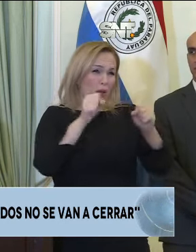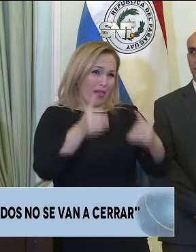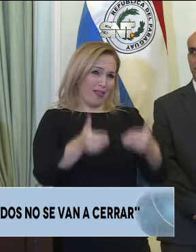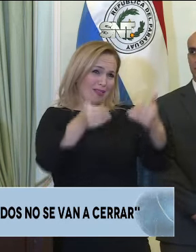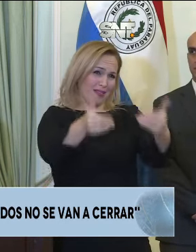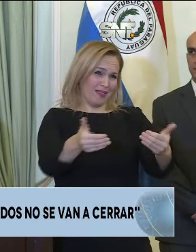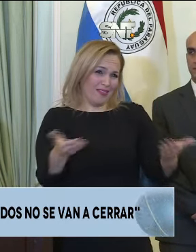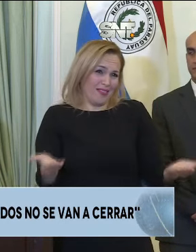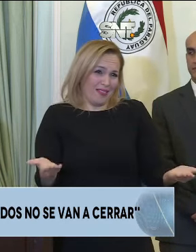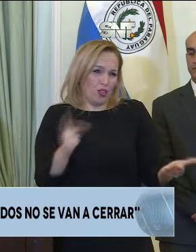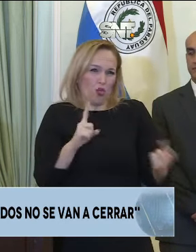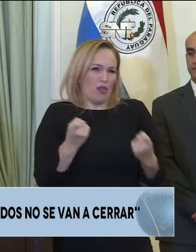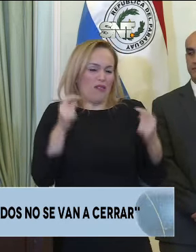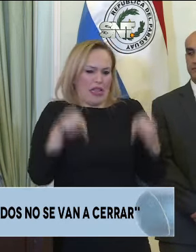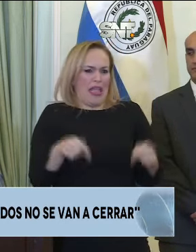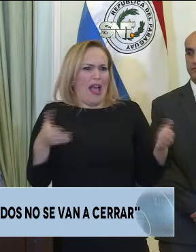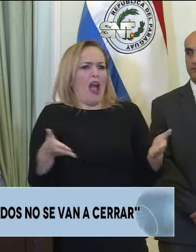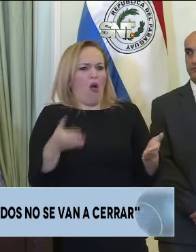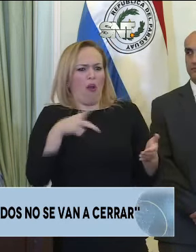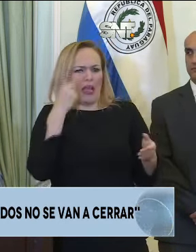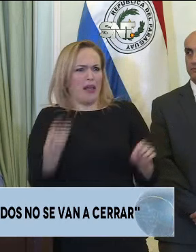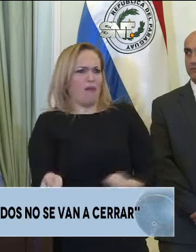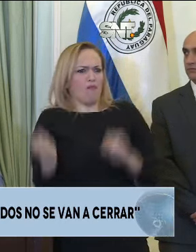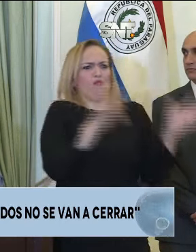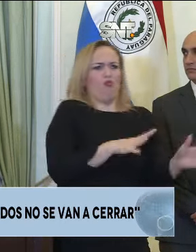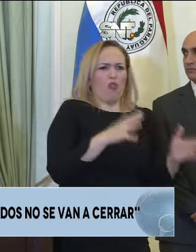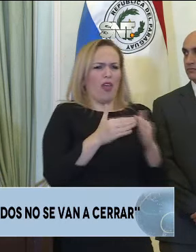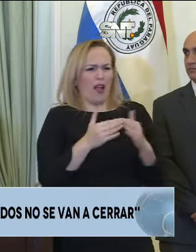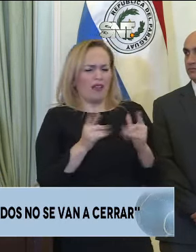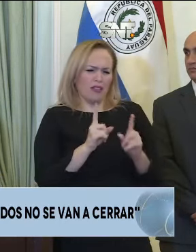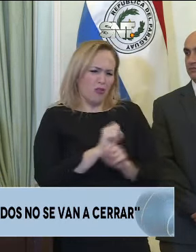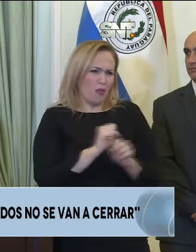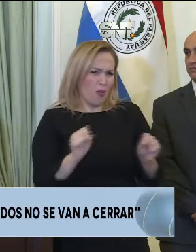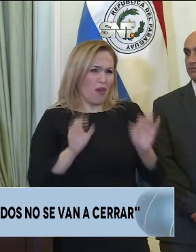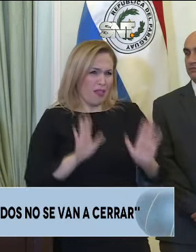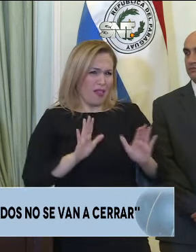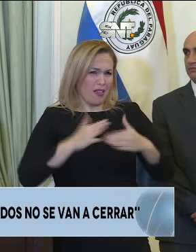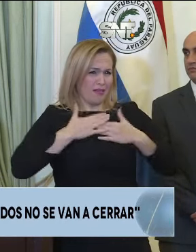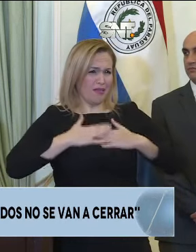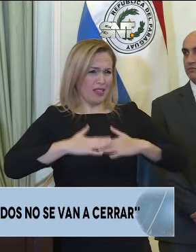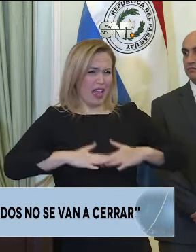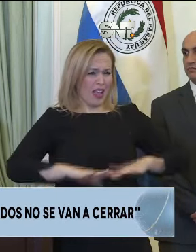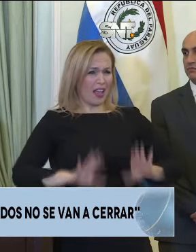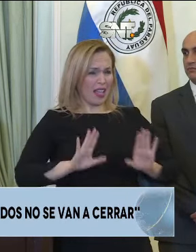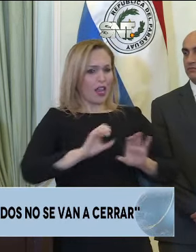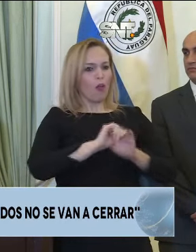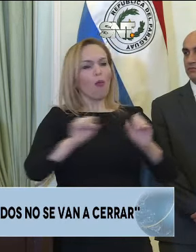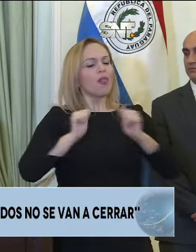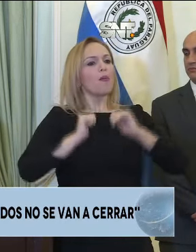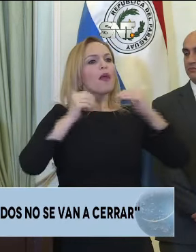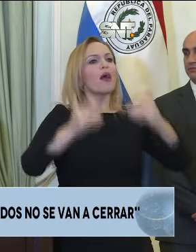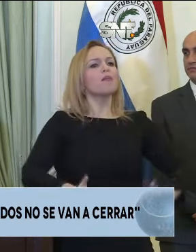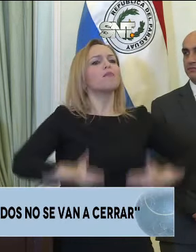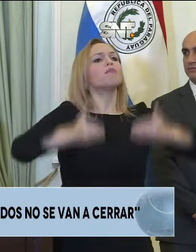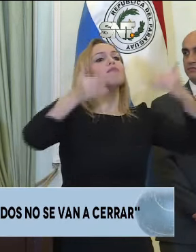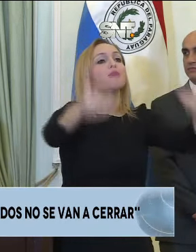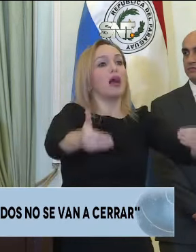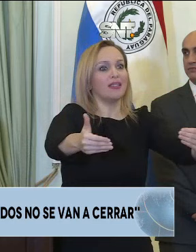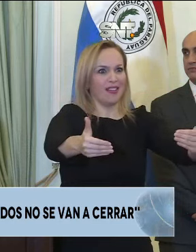entiendo que no es necesario. Si el ministro me acompaña ahí, pero no está dentro de las excepciones. No es imprescindible